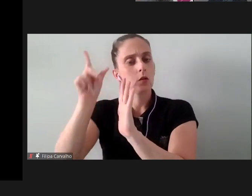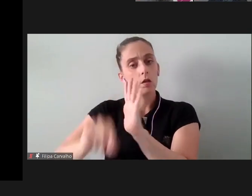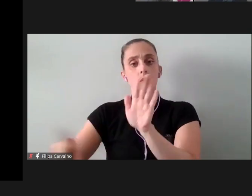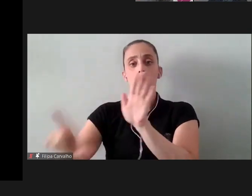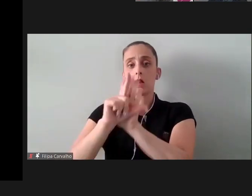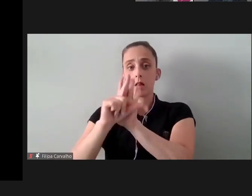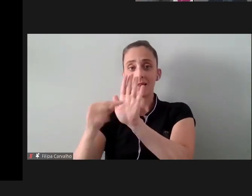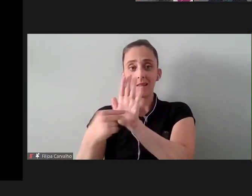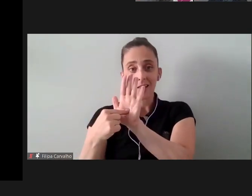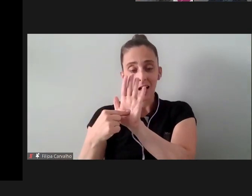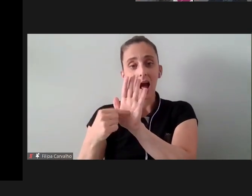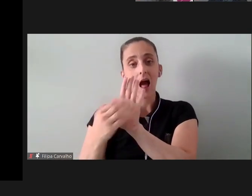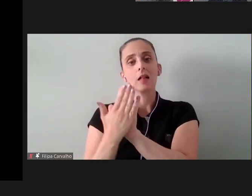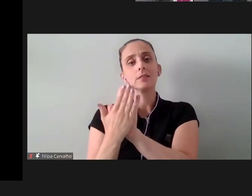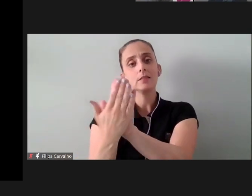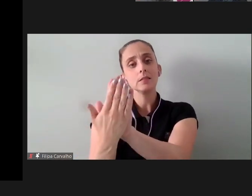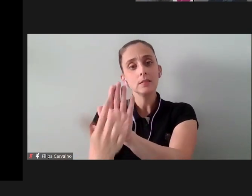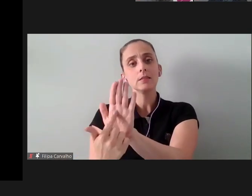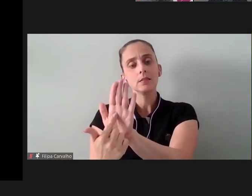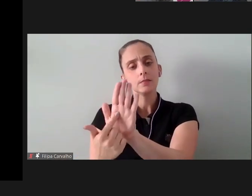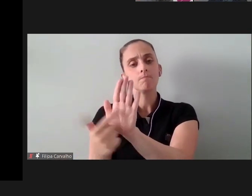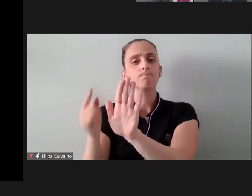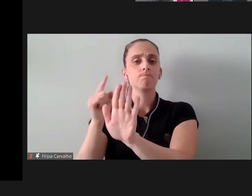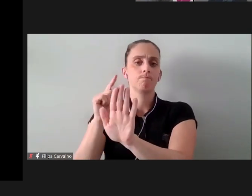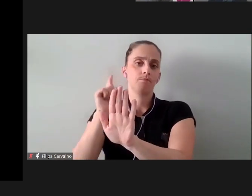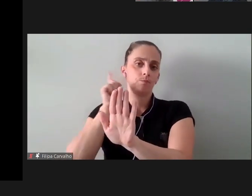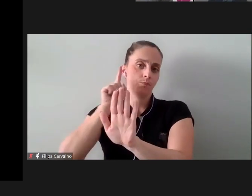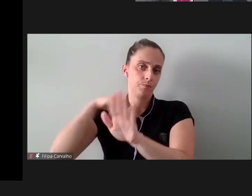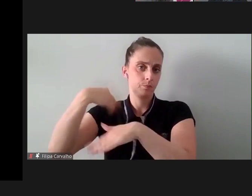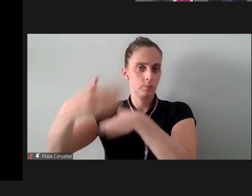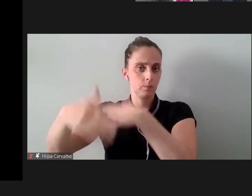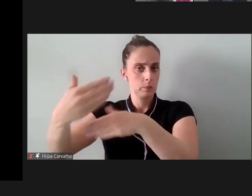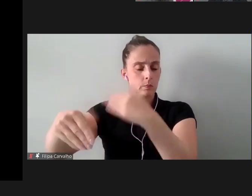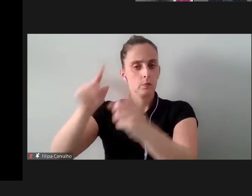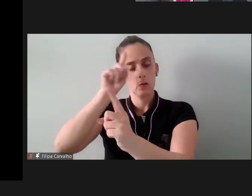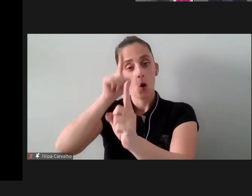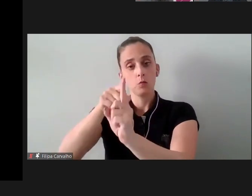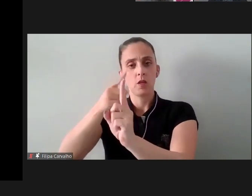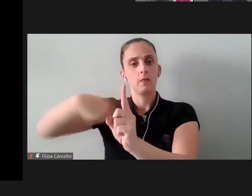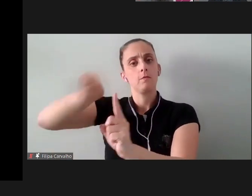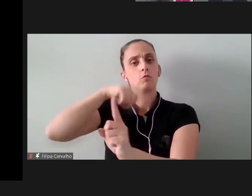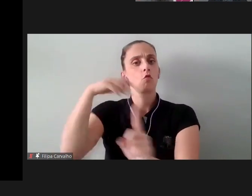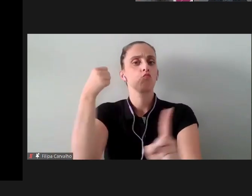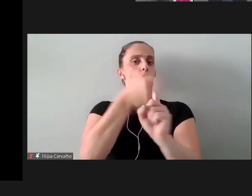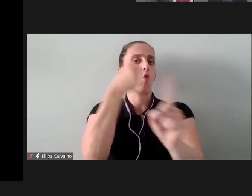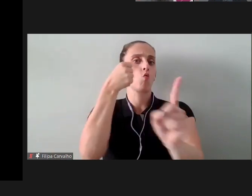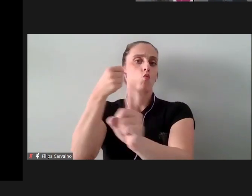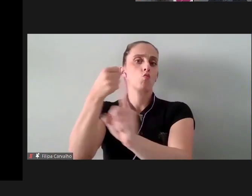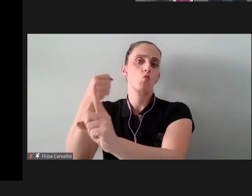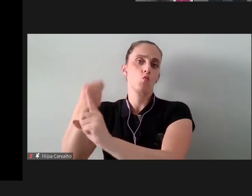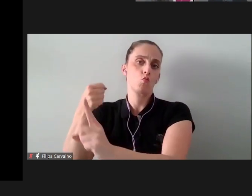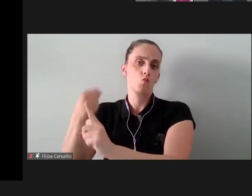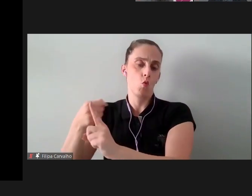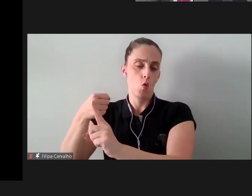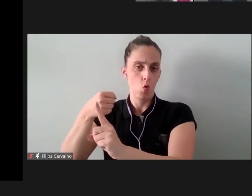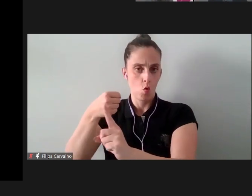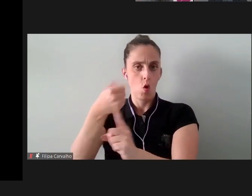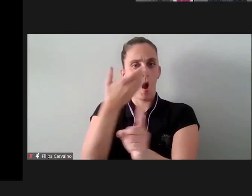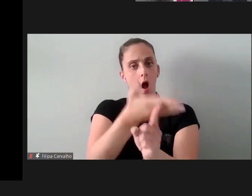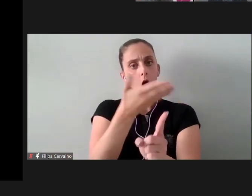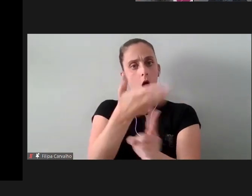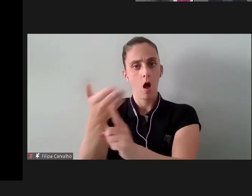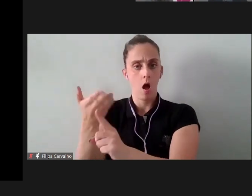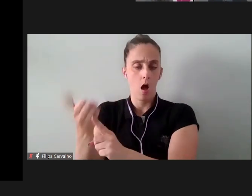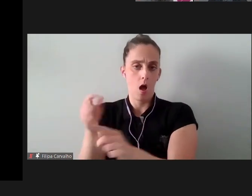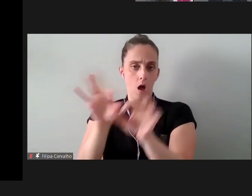né, para a gente enfrentar os desafios, enfim, né, que estão postos aí, como foi